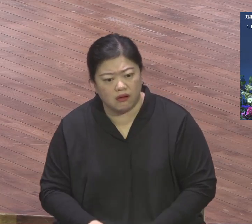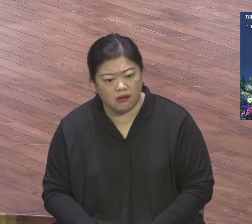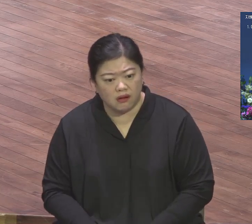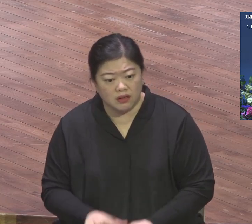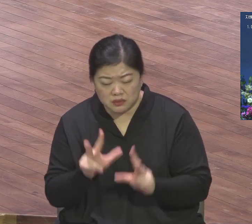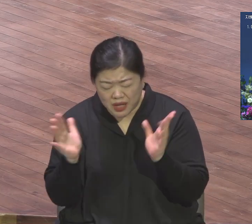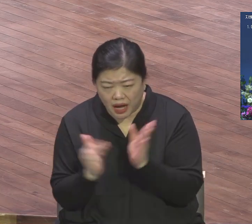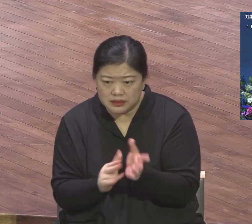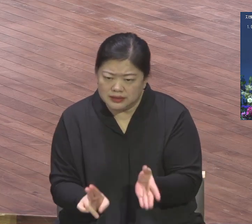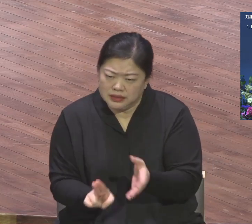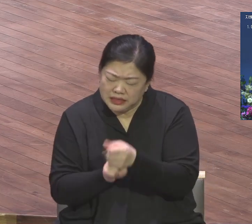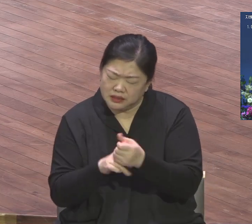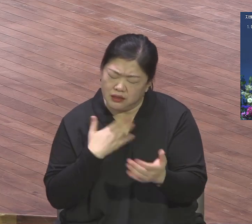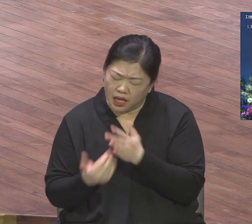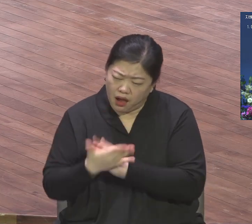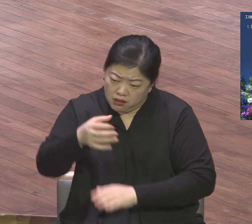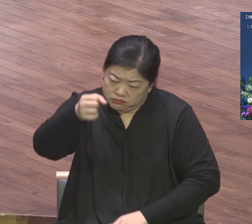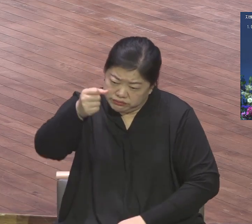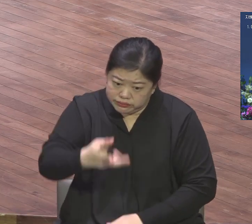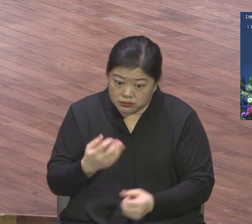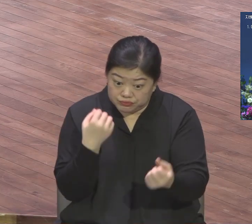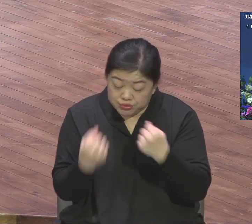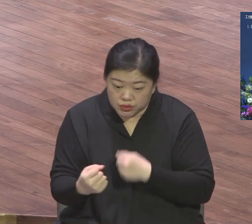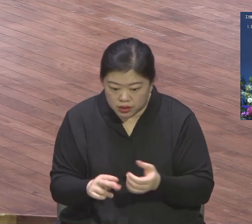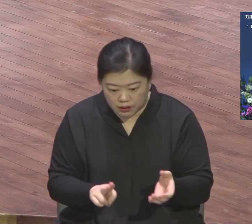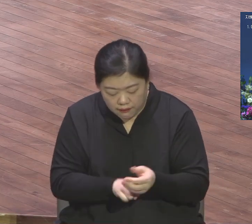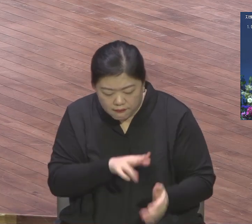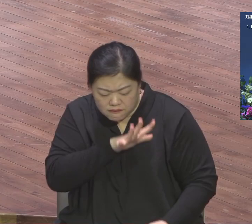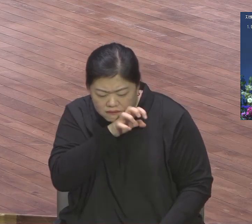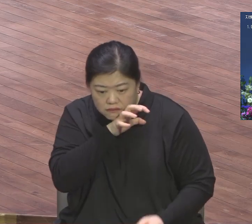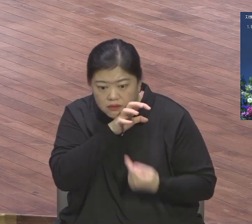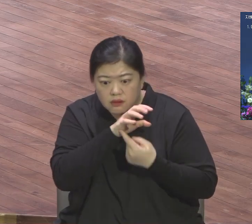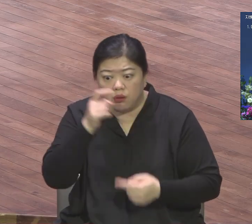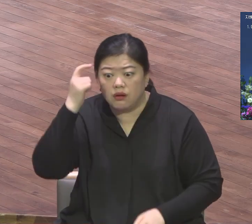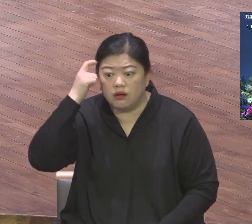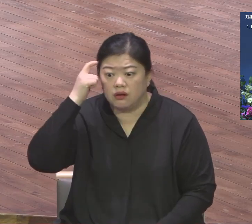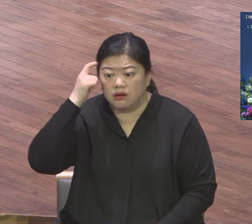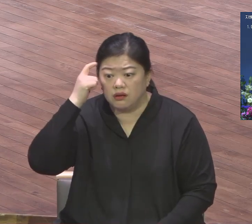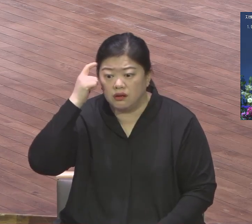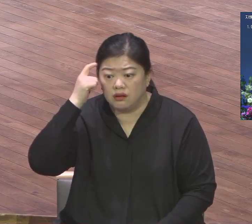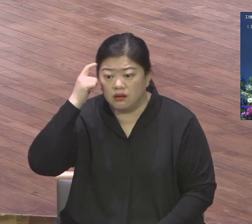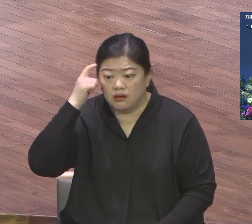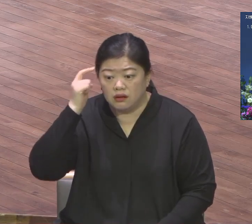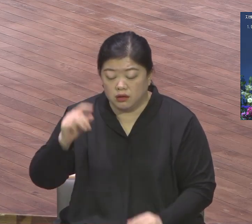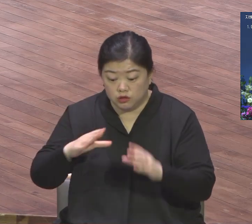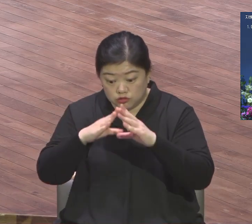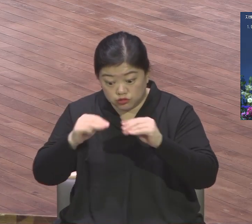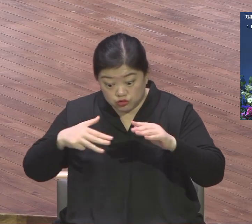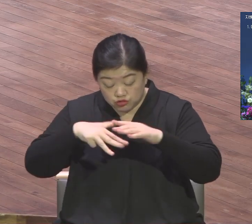하나님이 시험을 합니다. 목마르게도 한번 합니다. 온갖 불평도 합니다.